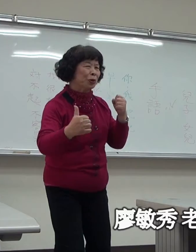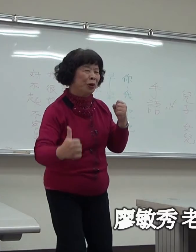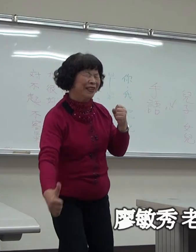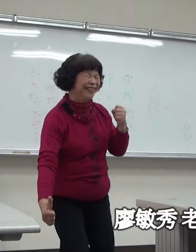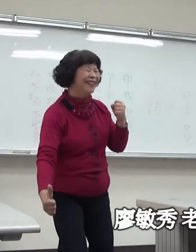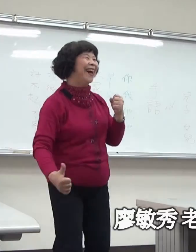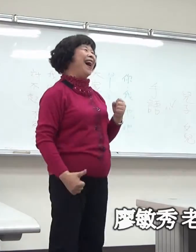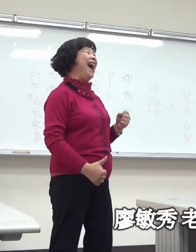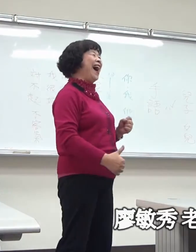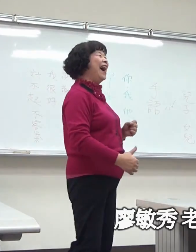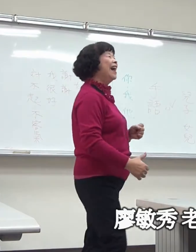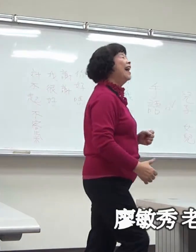孙， 对，